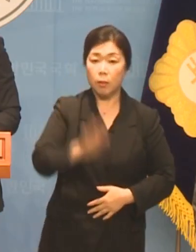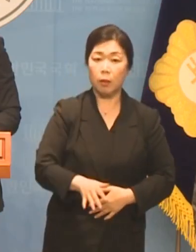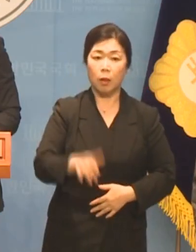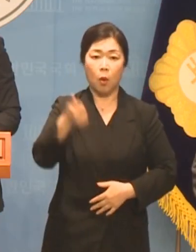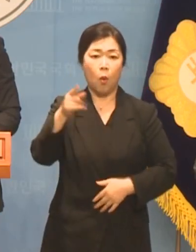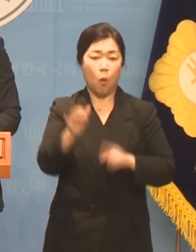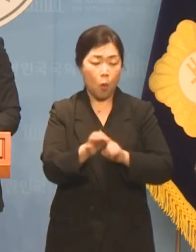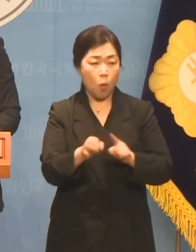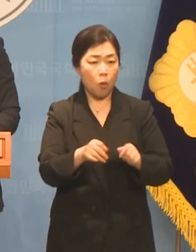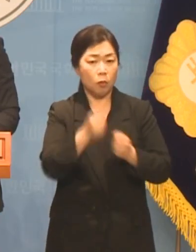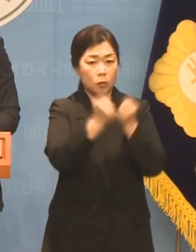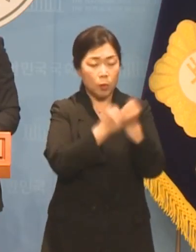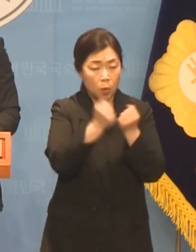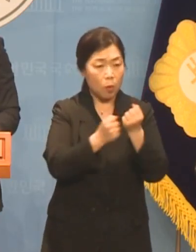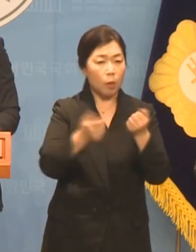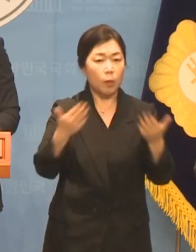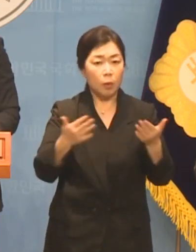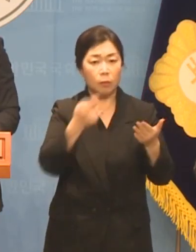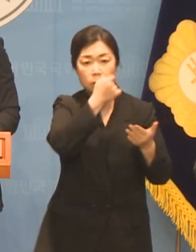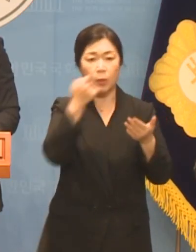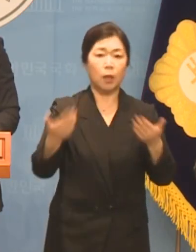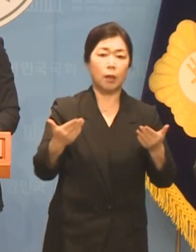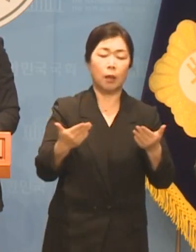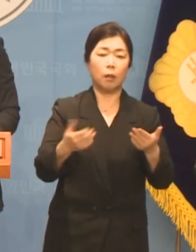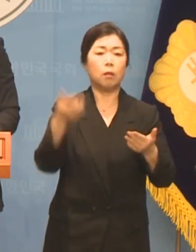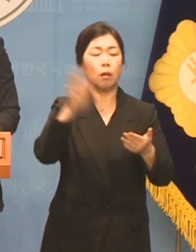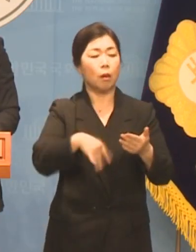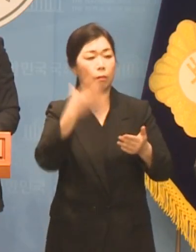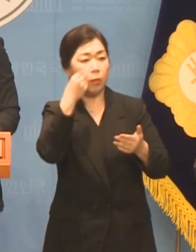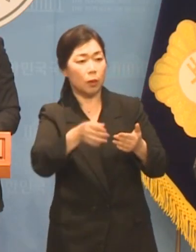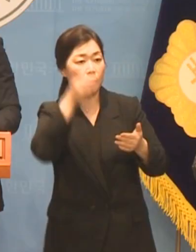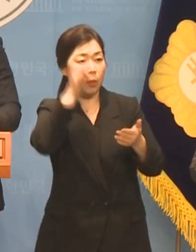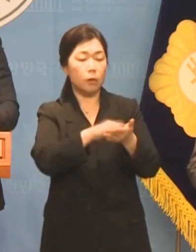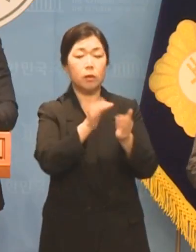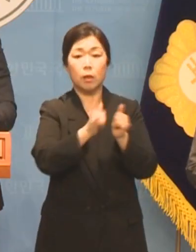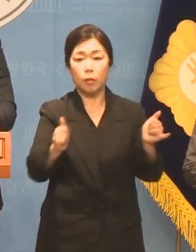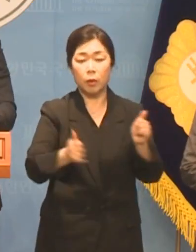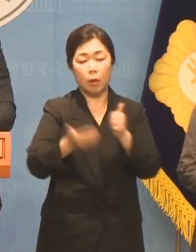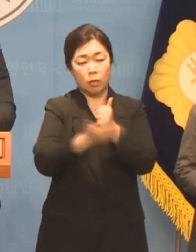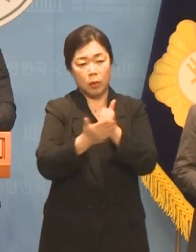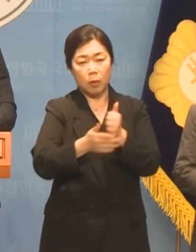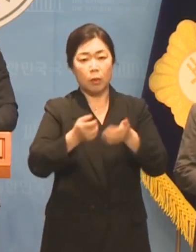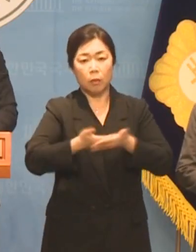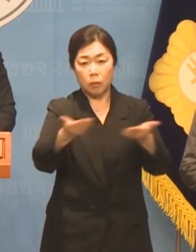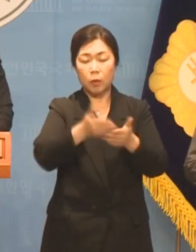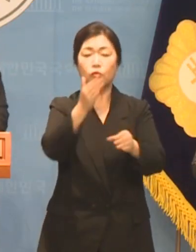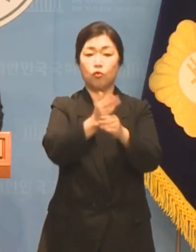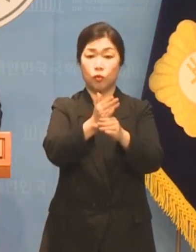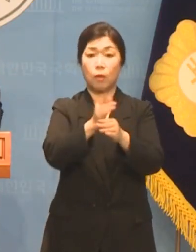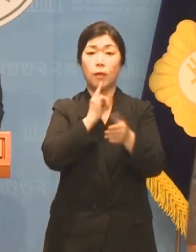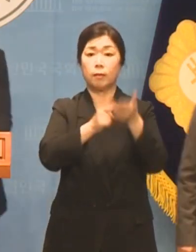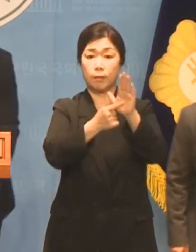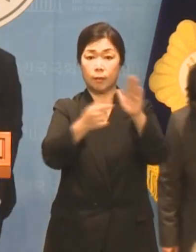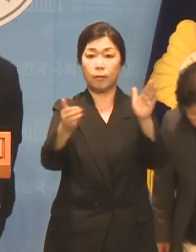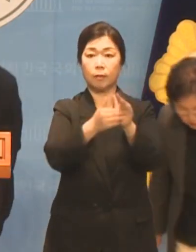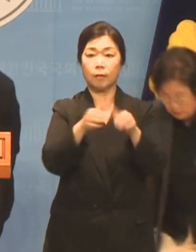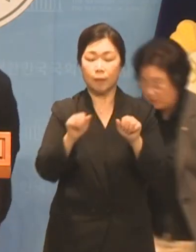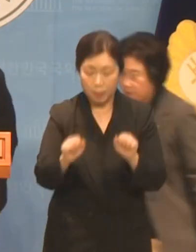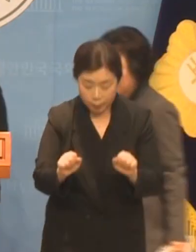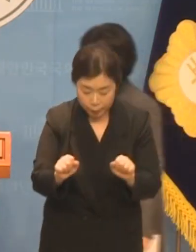해명을 전면으로 반박하는 목격자들의 증언, 보도 사진 등들이 잇따르고 있다는 말씀드리겠습니다. 이상입니다.